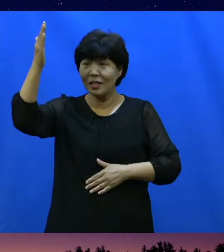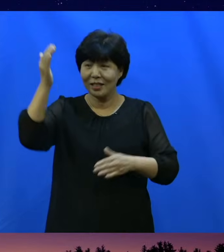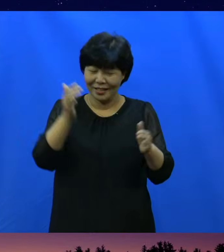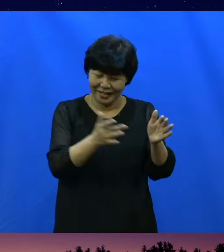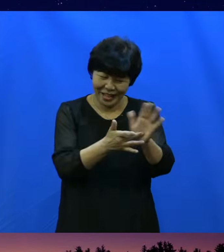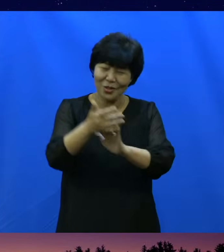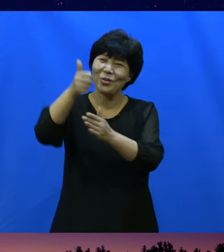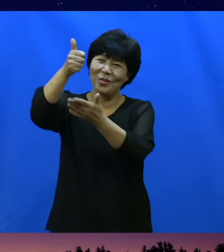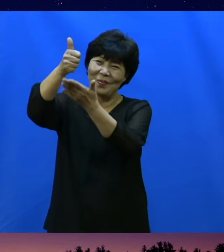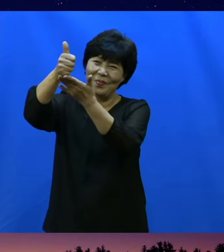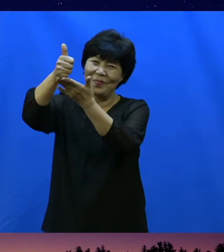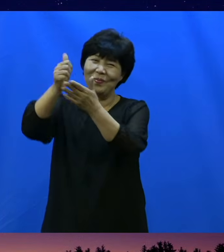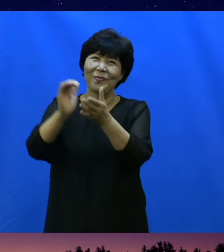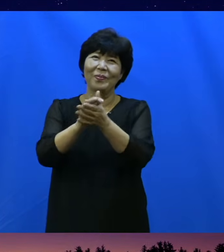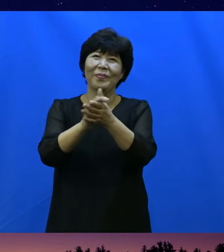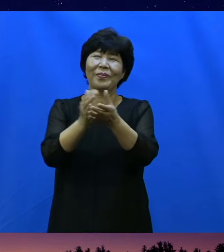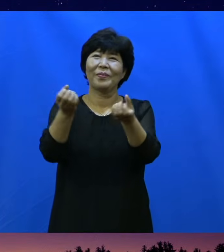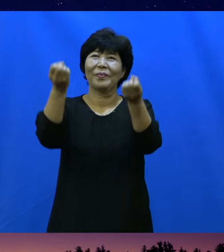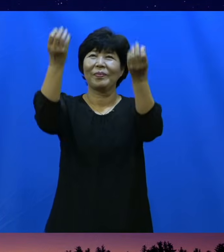할렐루야, 할렐루야.